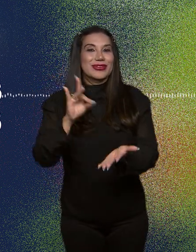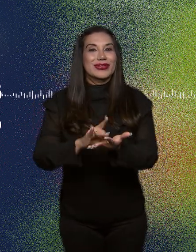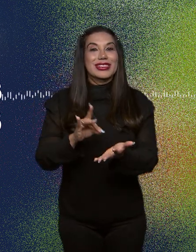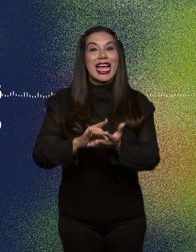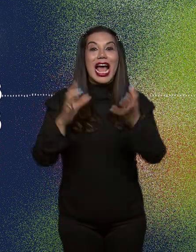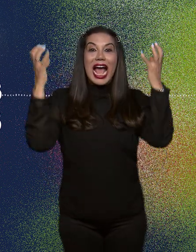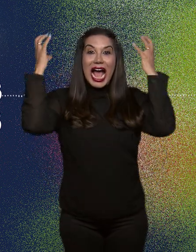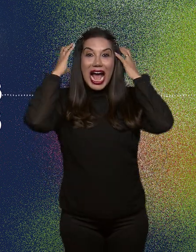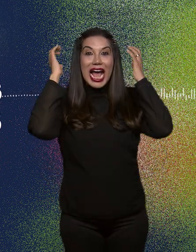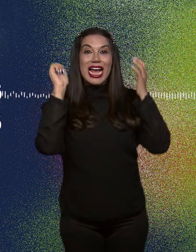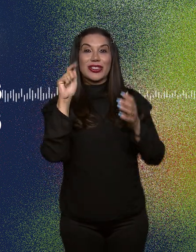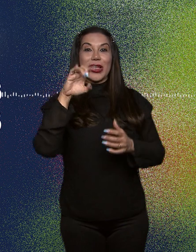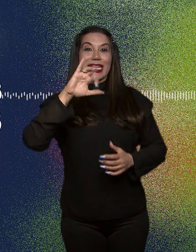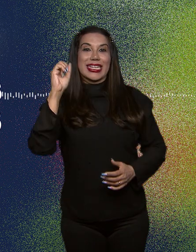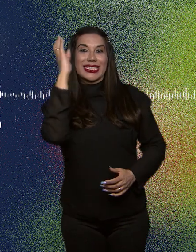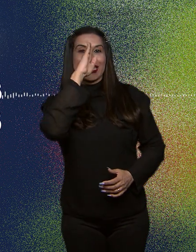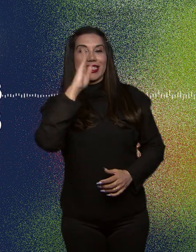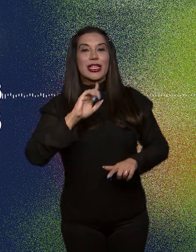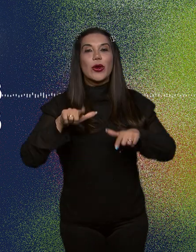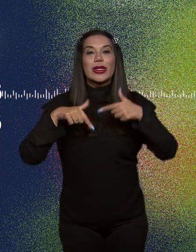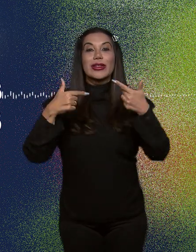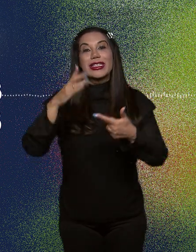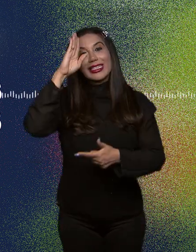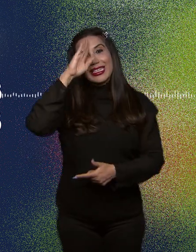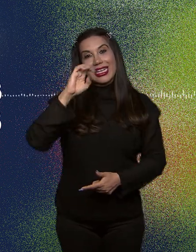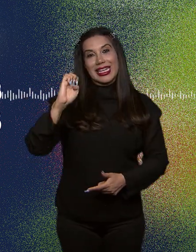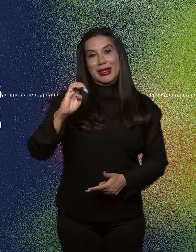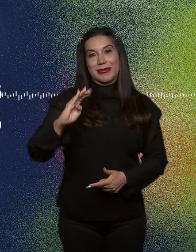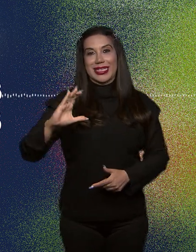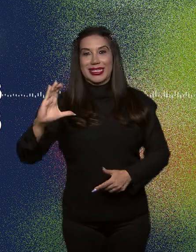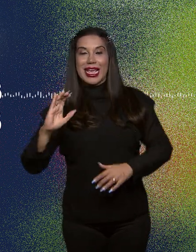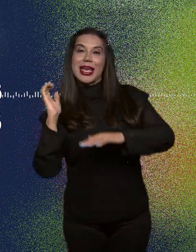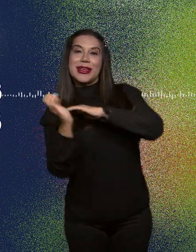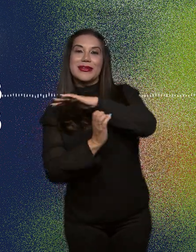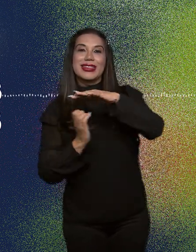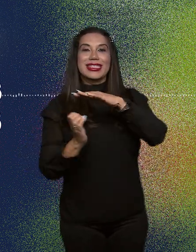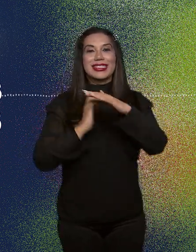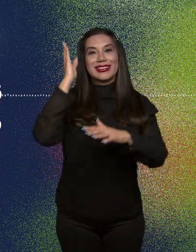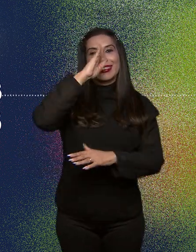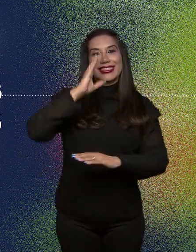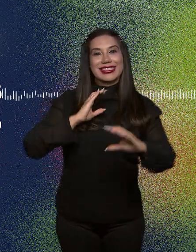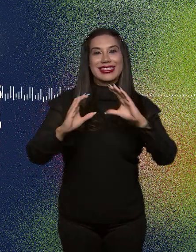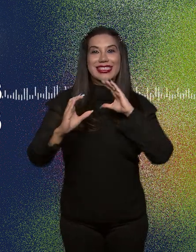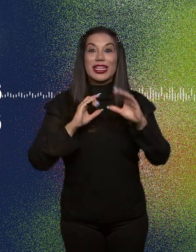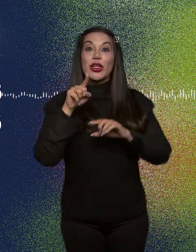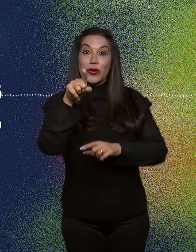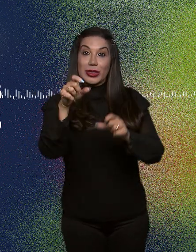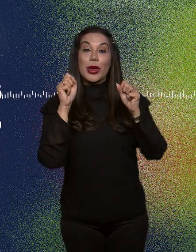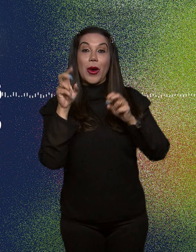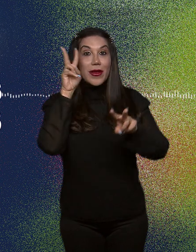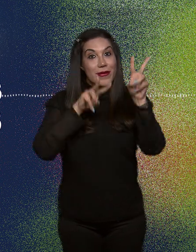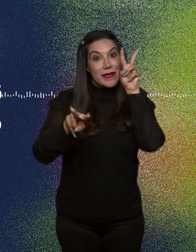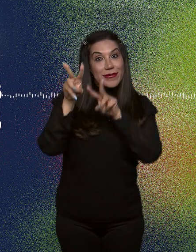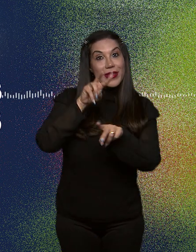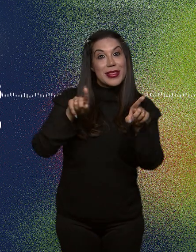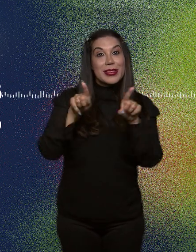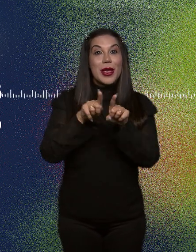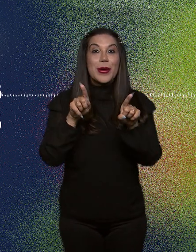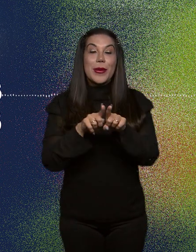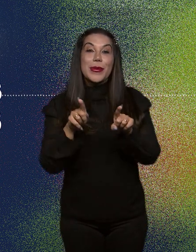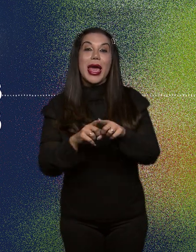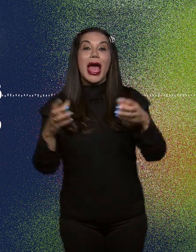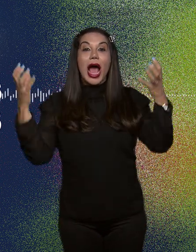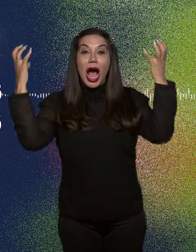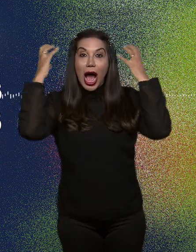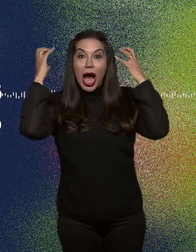Agência Nacional, um serviço gratuito da empresa Brasil de Comunicação. Você pode ouvir também nos tocadores de